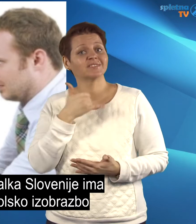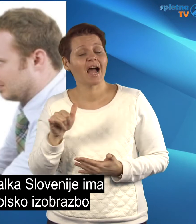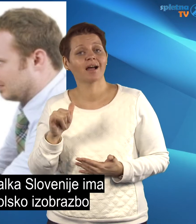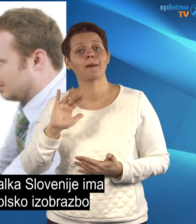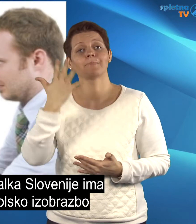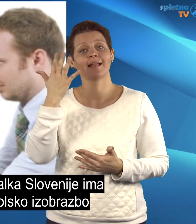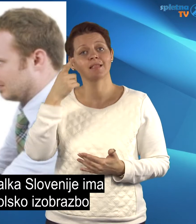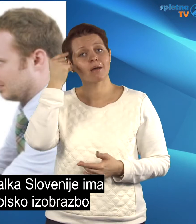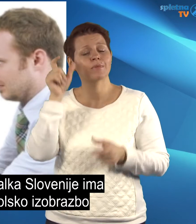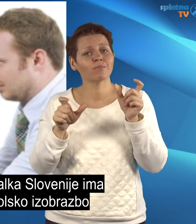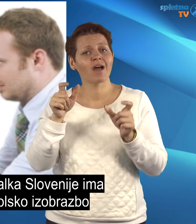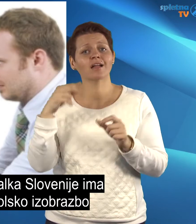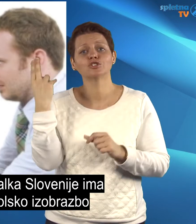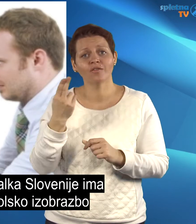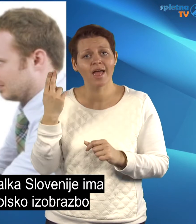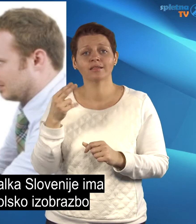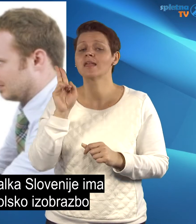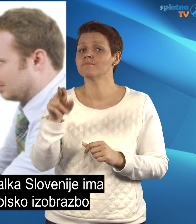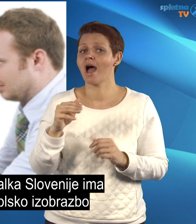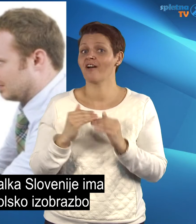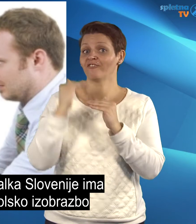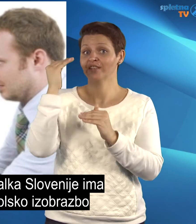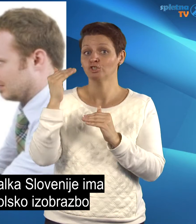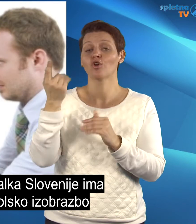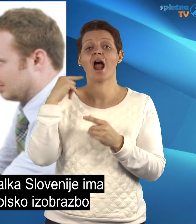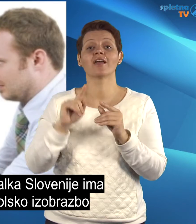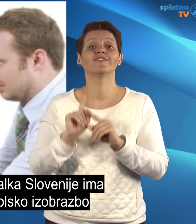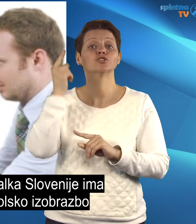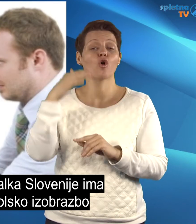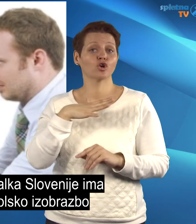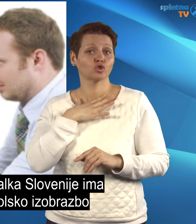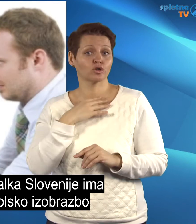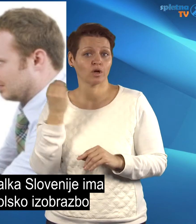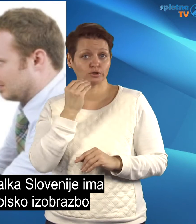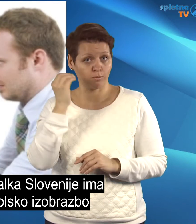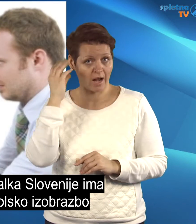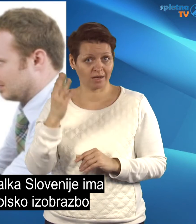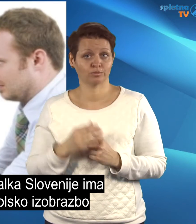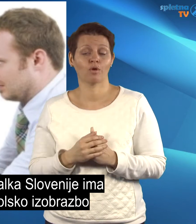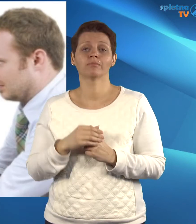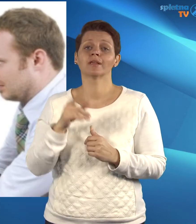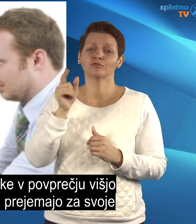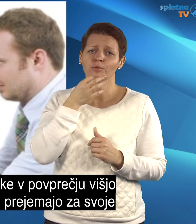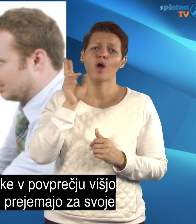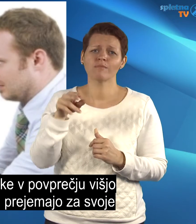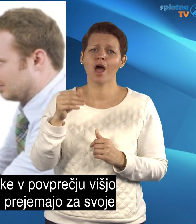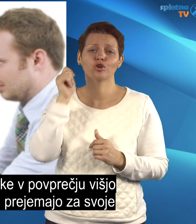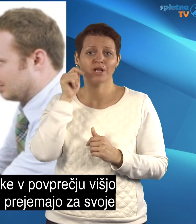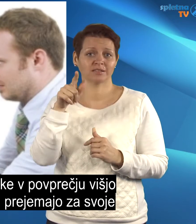Vsaka 5. prebivalka Slovenije ima višjo ali visokošolsko izobrazbo, in čeprav imajo ženske v povprečju višjo